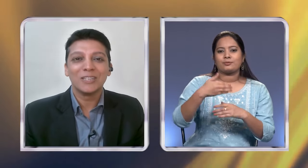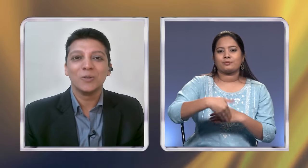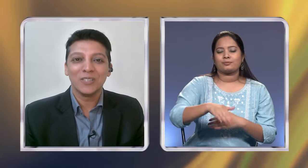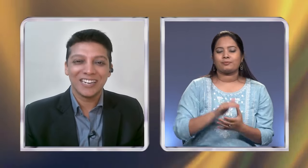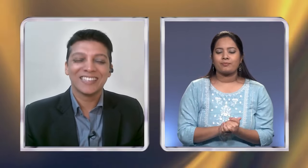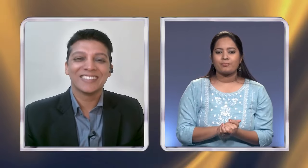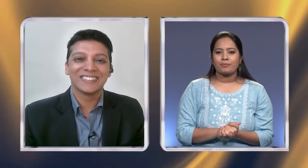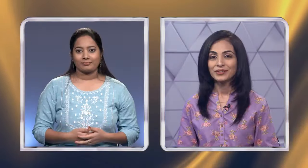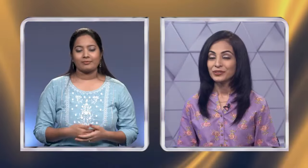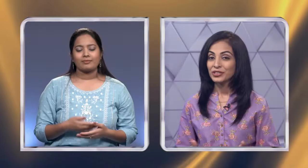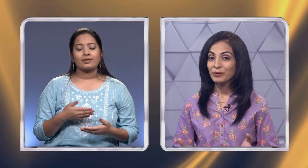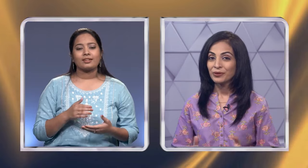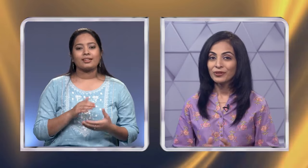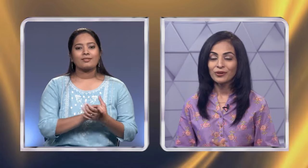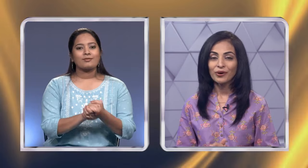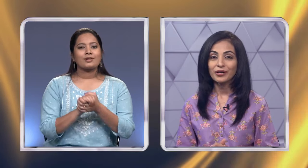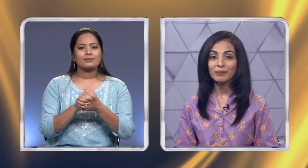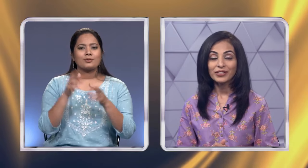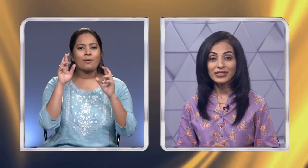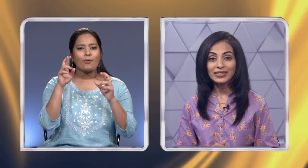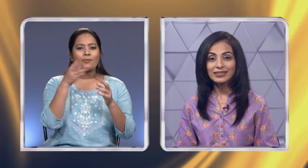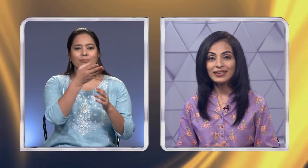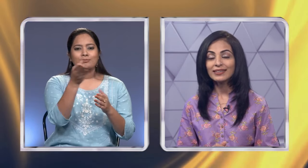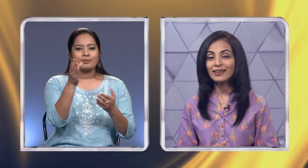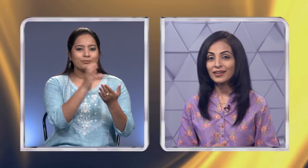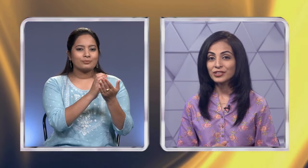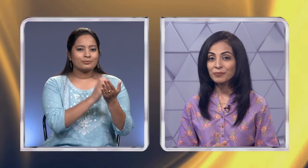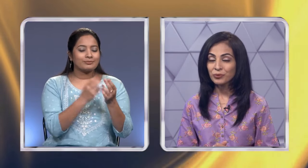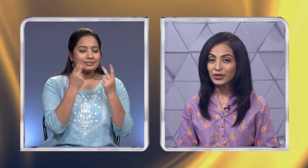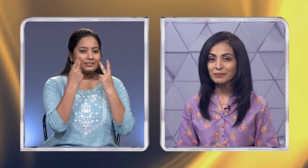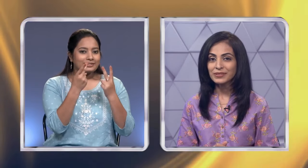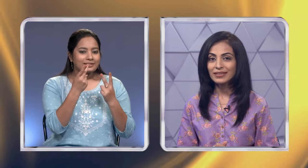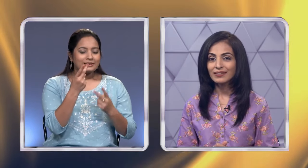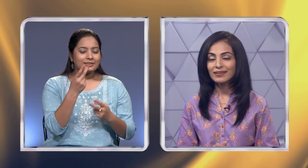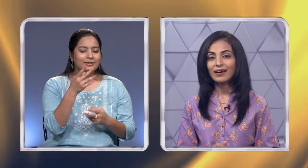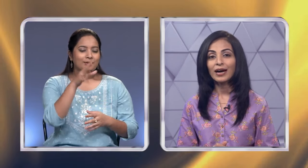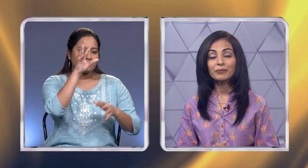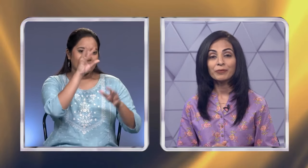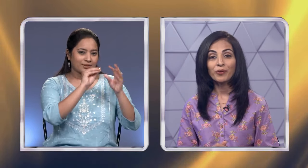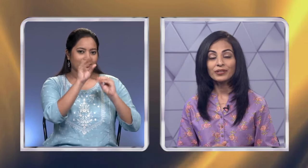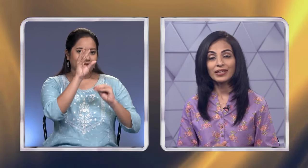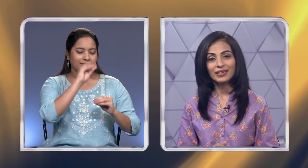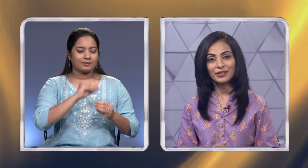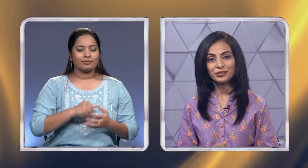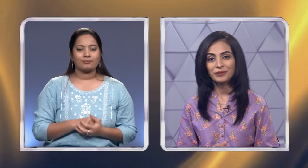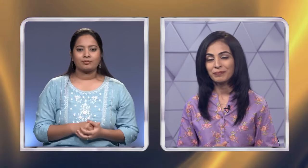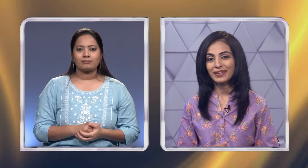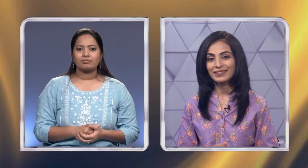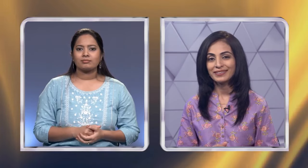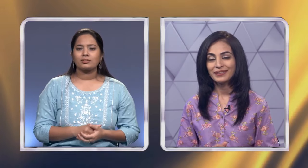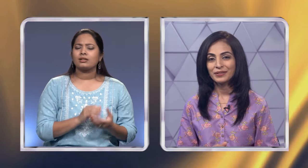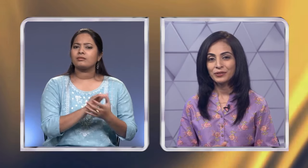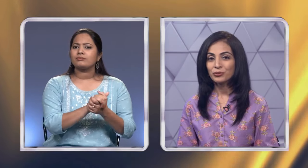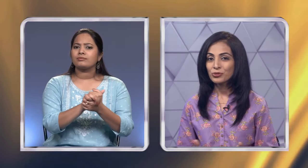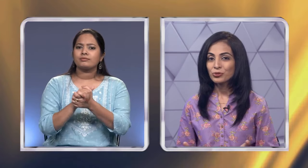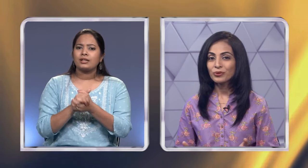उन्हें इंक्लूड करें। जी बिल्कुल, और हम आशा करते हैं कि आज के प्रोग्राम से आपने बहुत इंकरेजमेंट